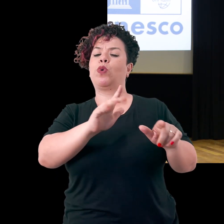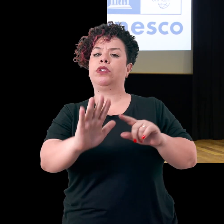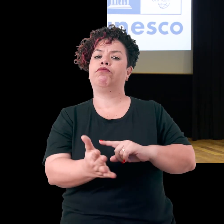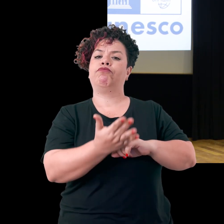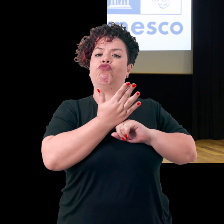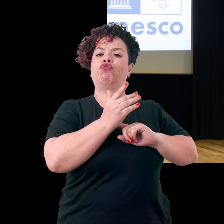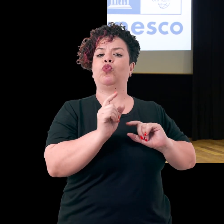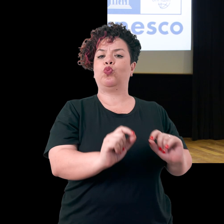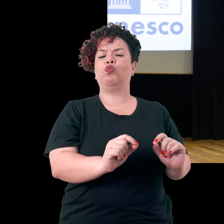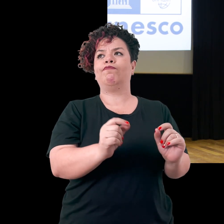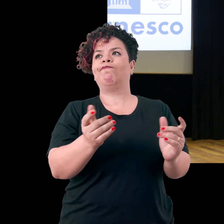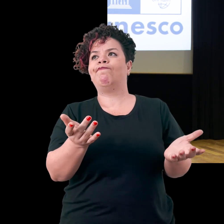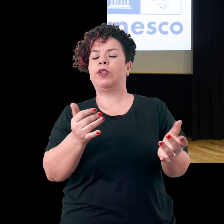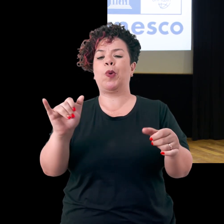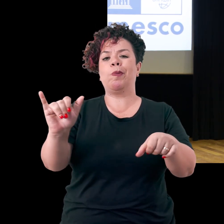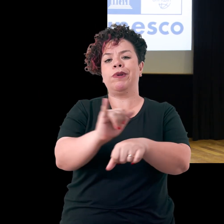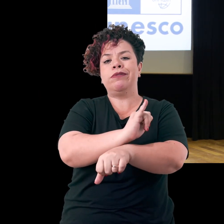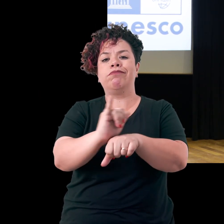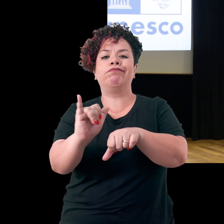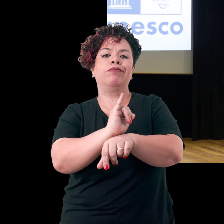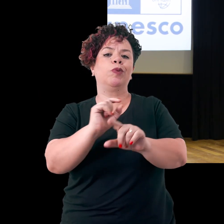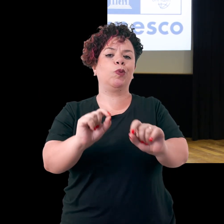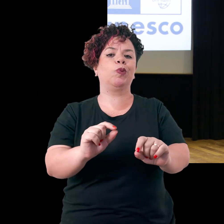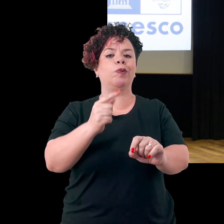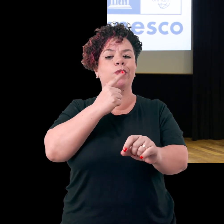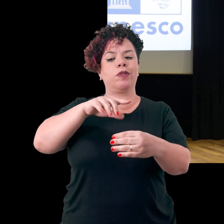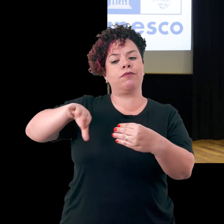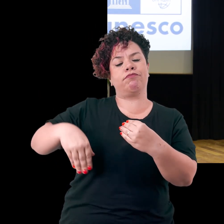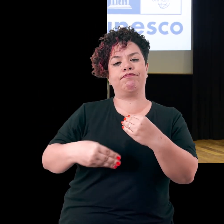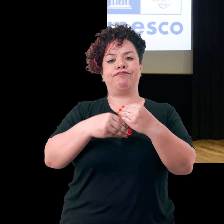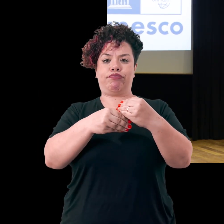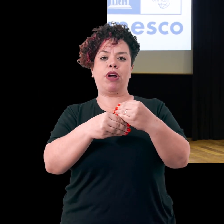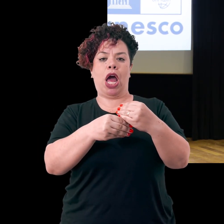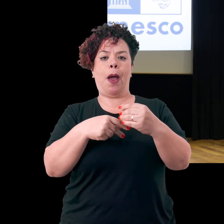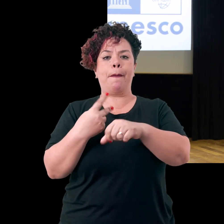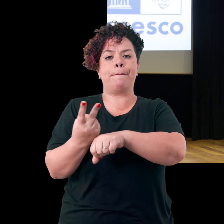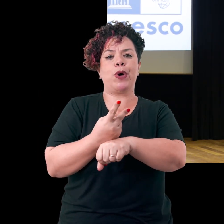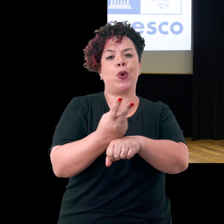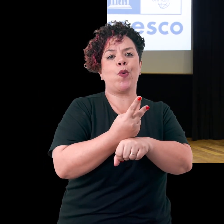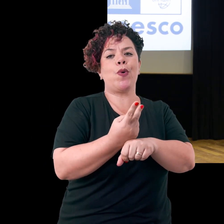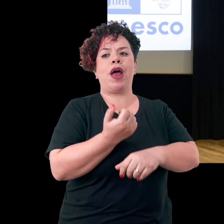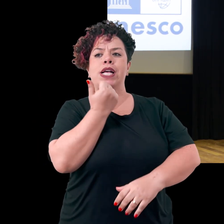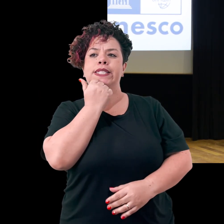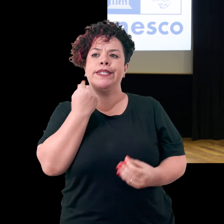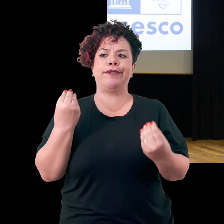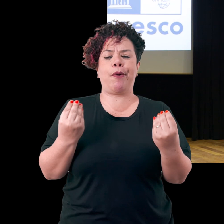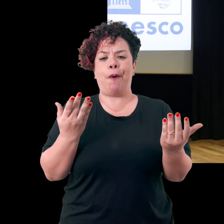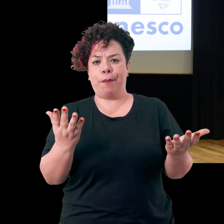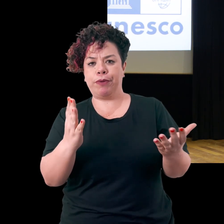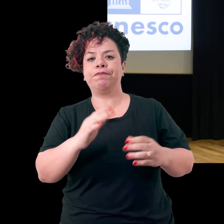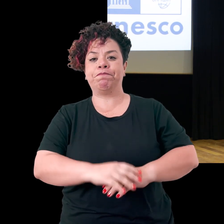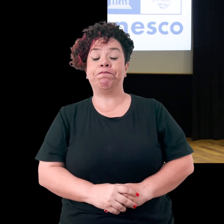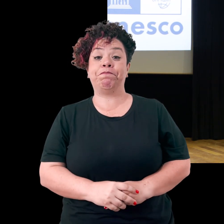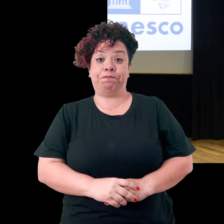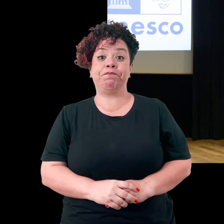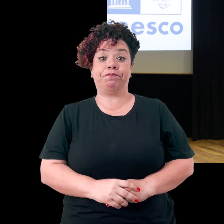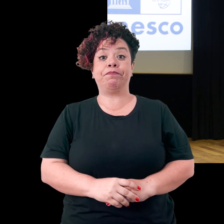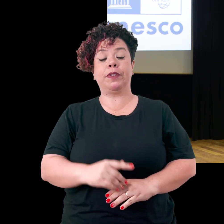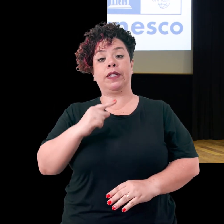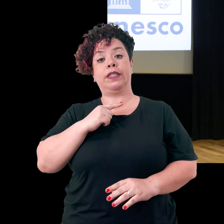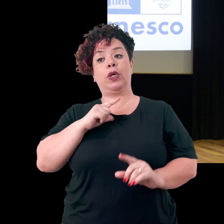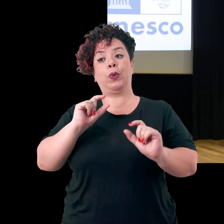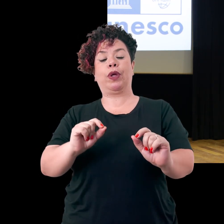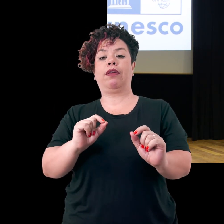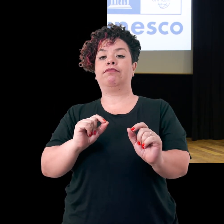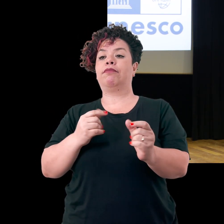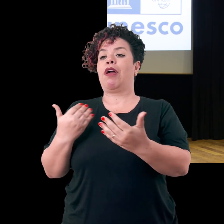consiga trazer uma forma adicional de se buscar a ciência, né? A ciência com